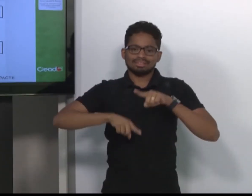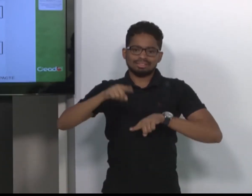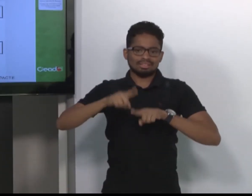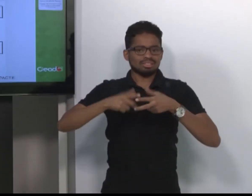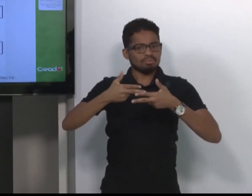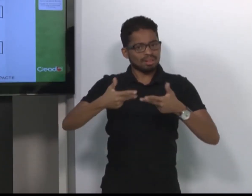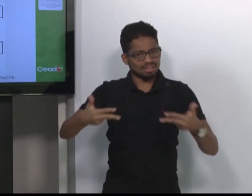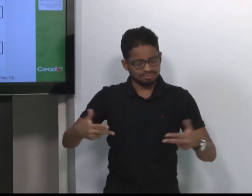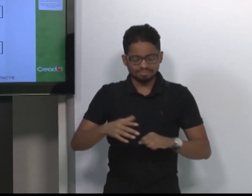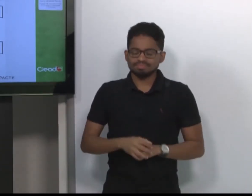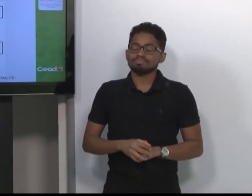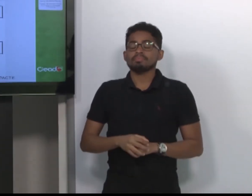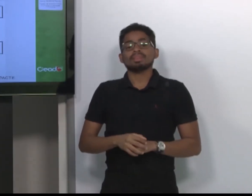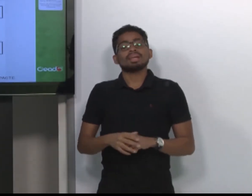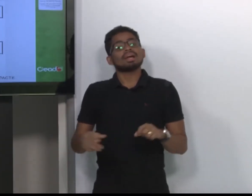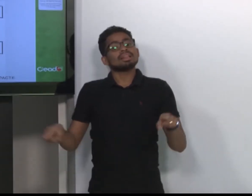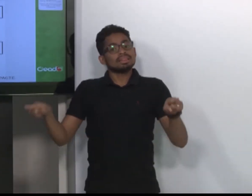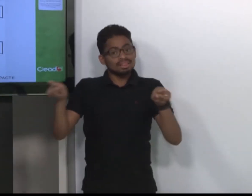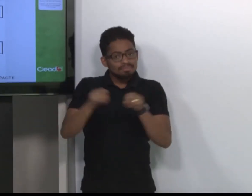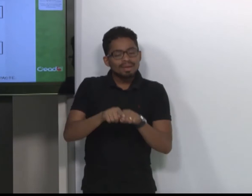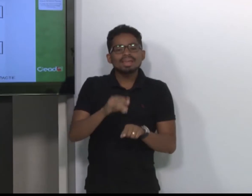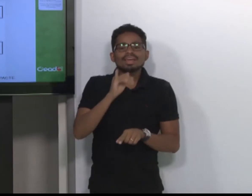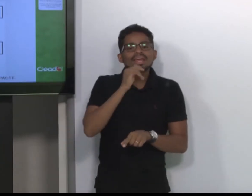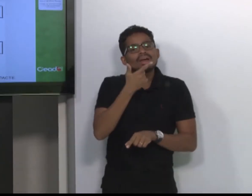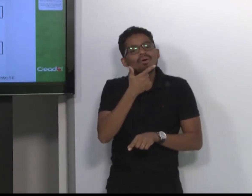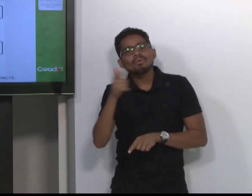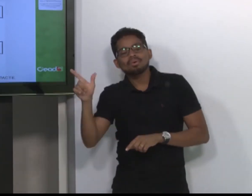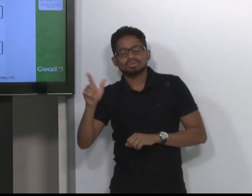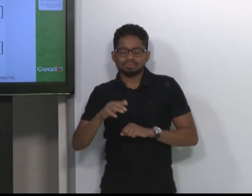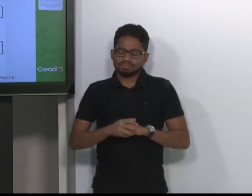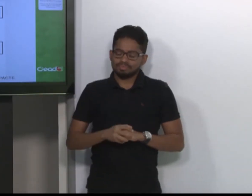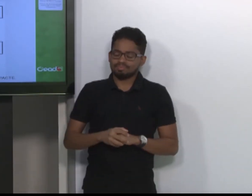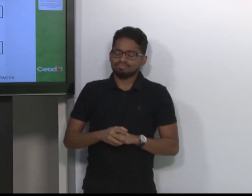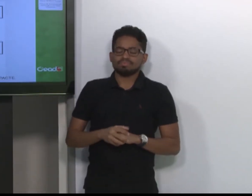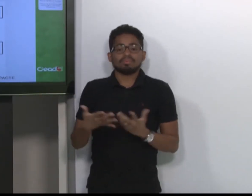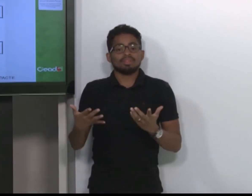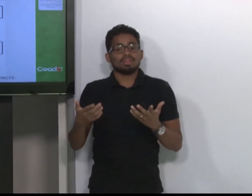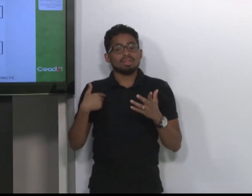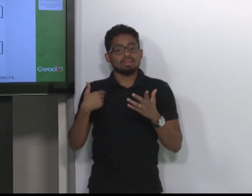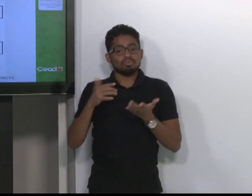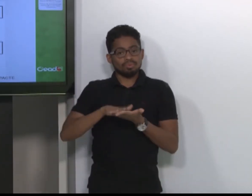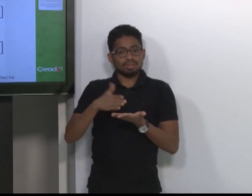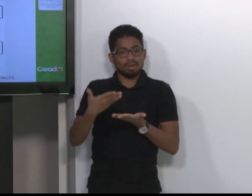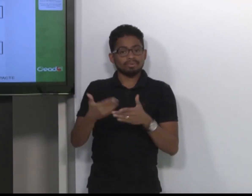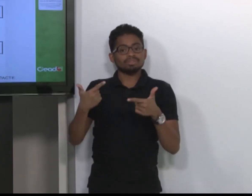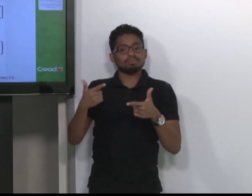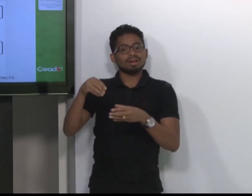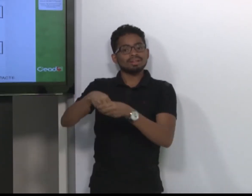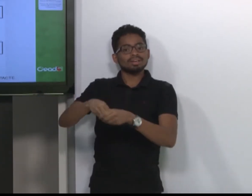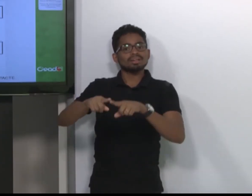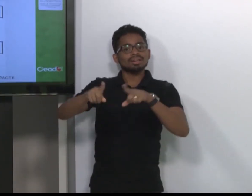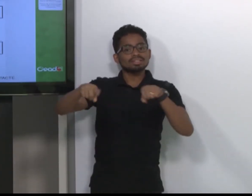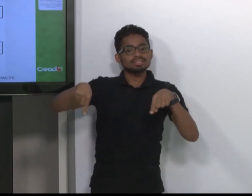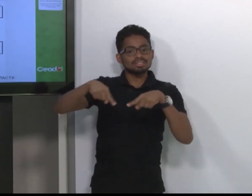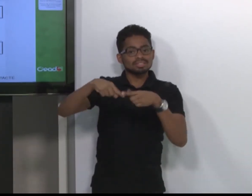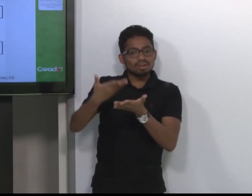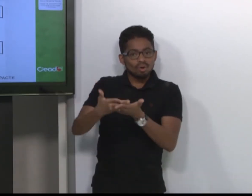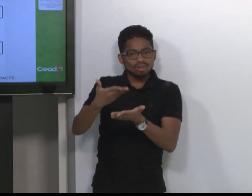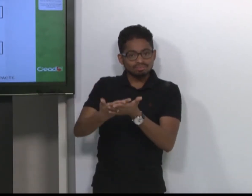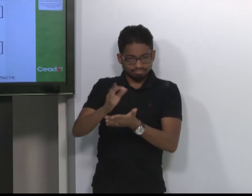Temos também um outro exemplo. O tradutor-intérprete em sala de aula. Ao atuar na